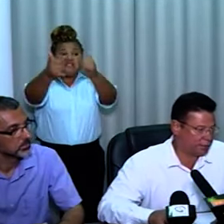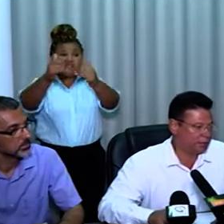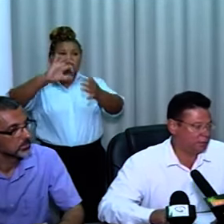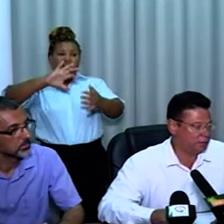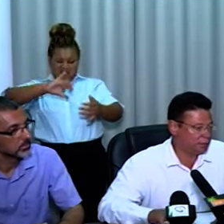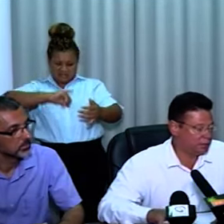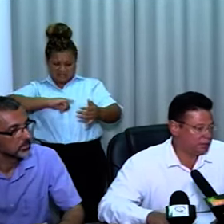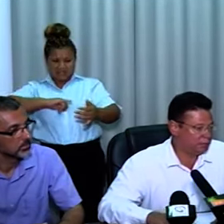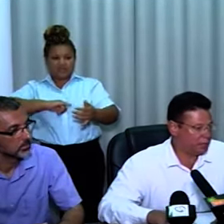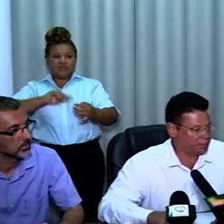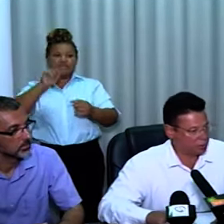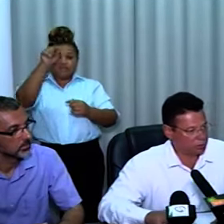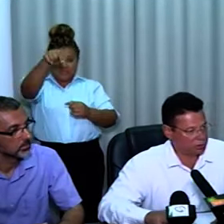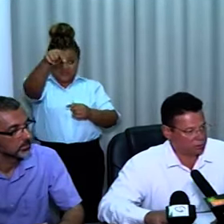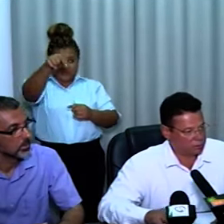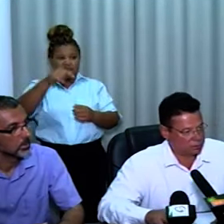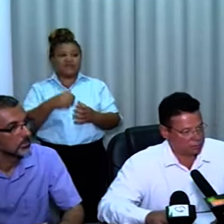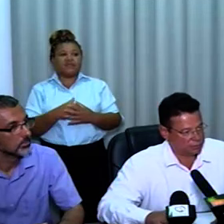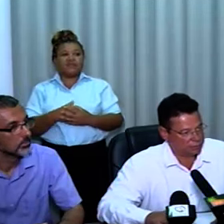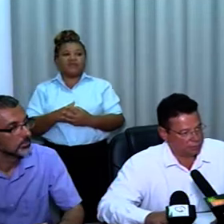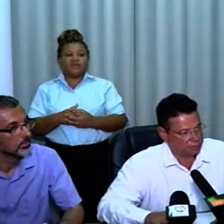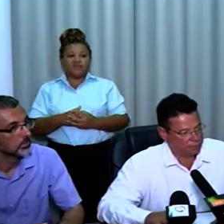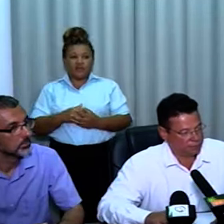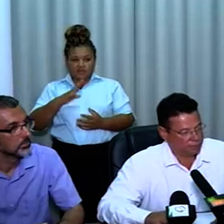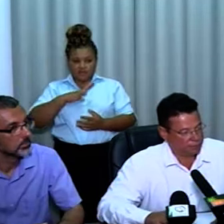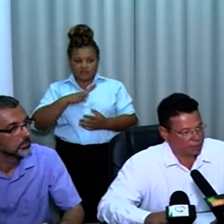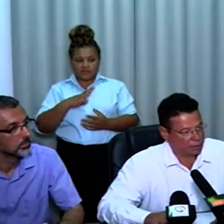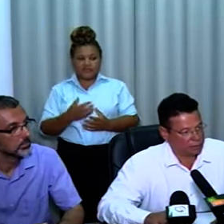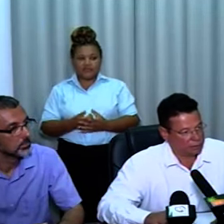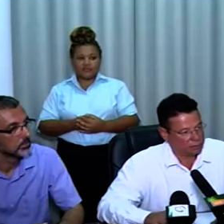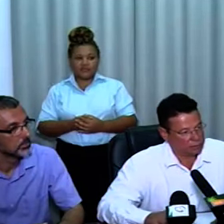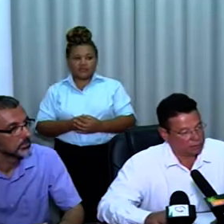assisé, c'est un number ainsi de suite.